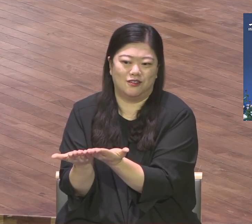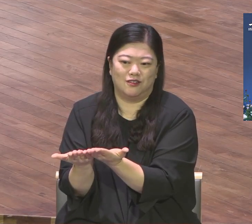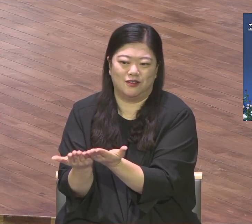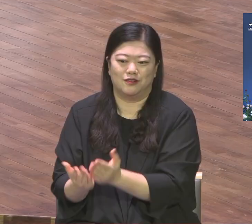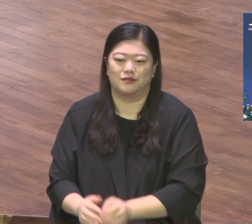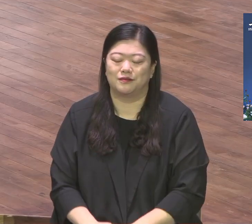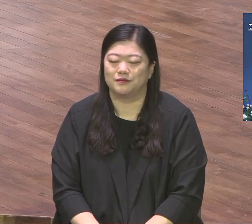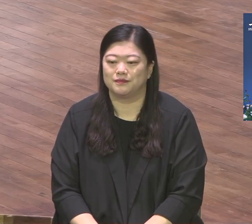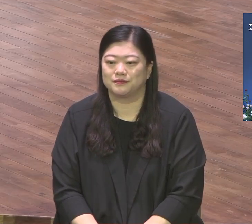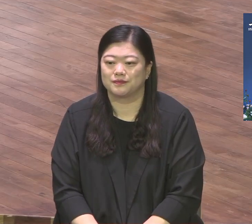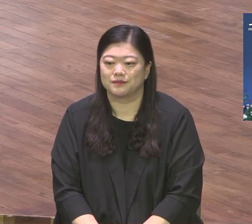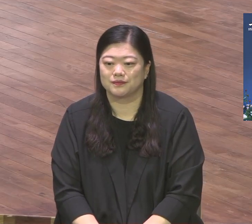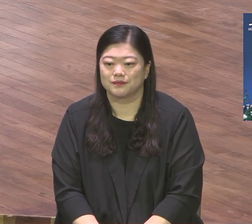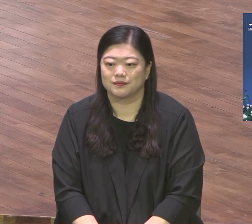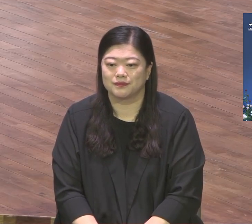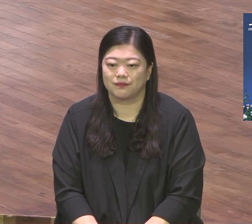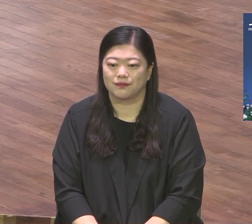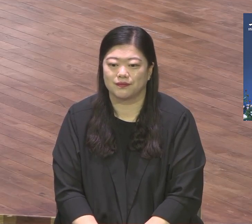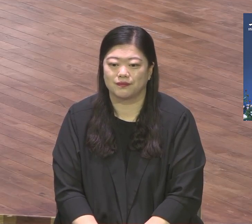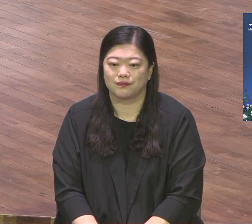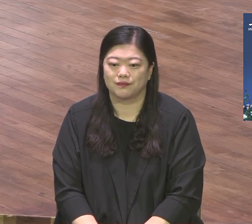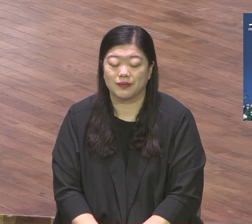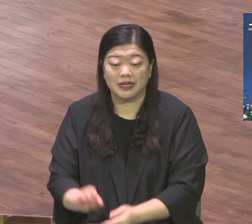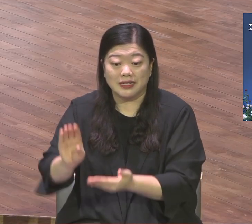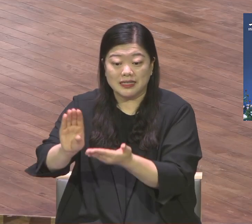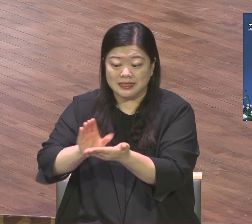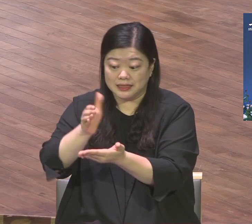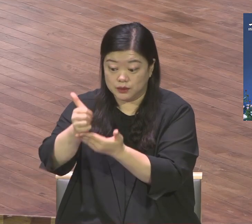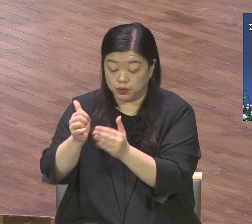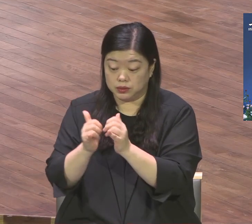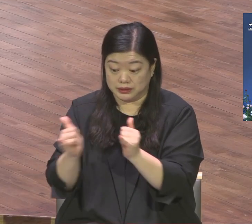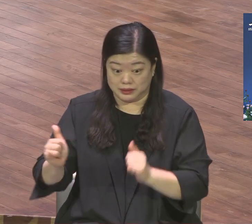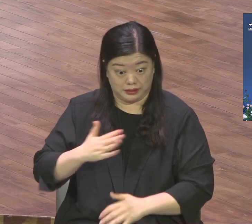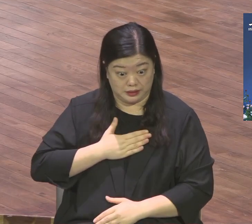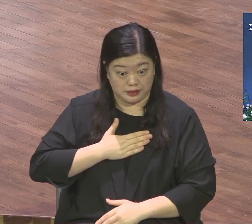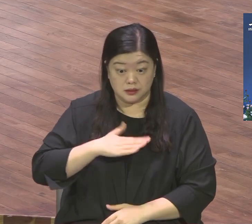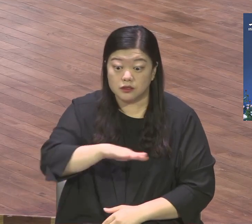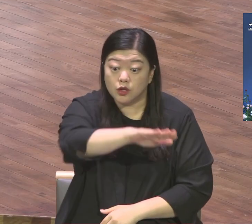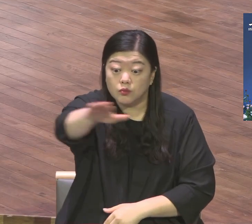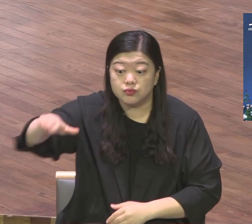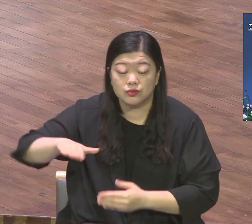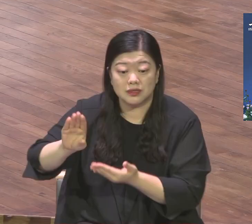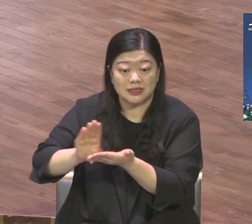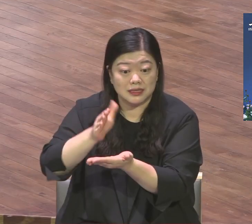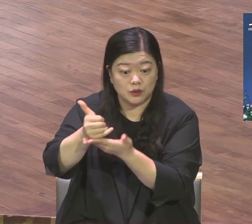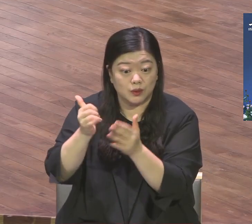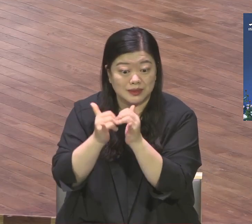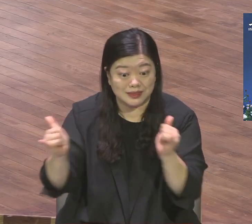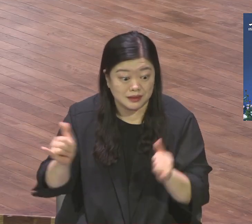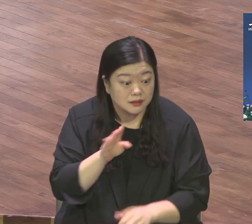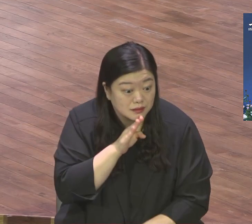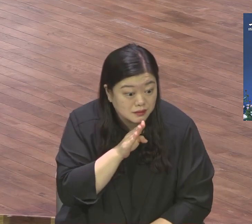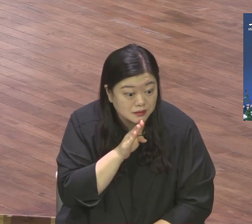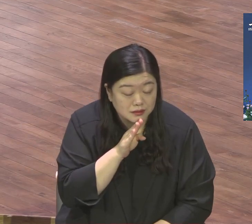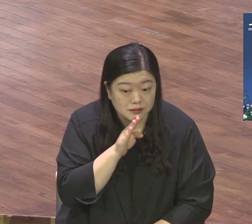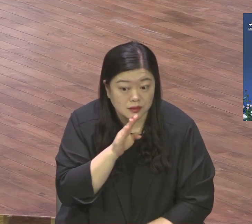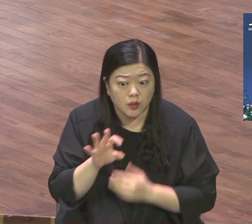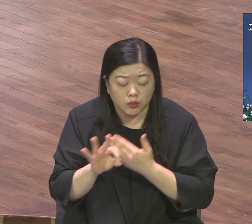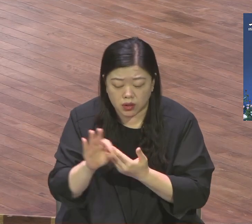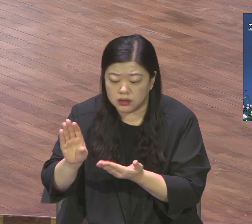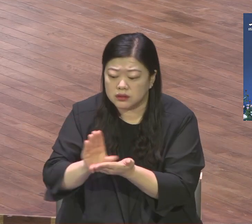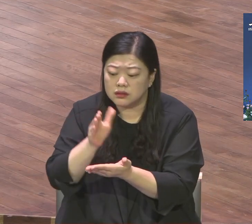한마디로 그리스도인다운 삶을 어떻게 사느냐, 여기에 대한 영적